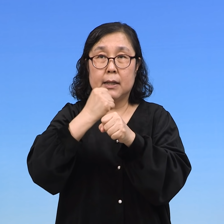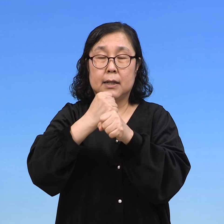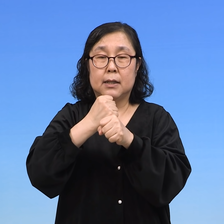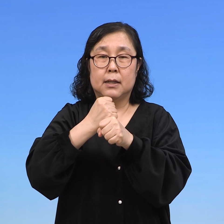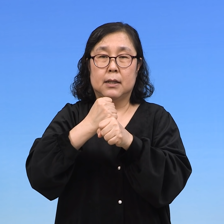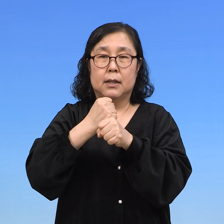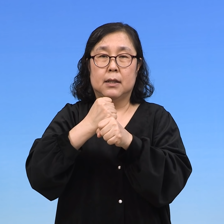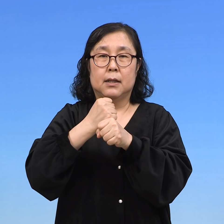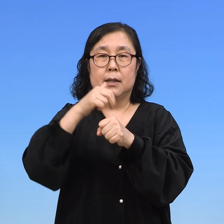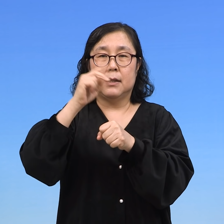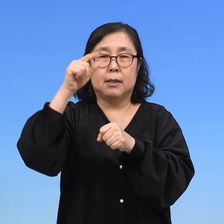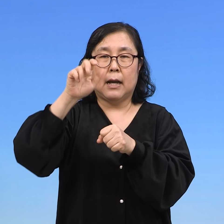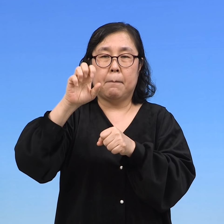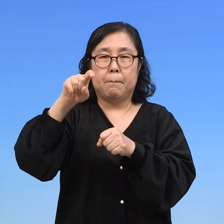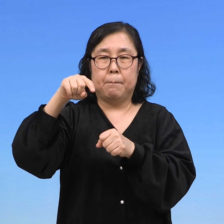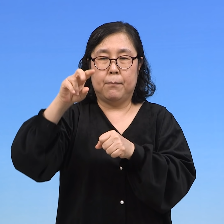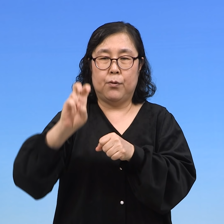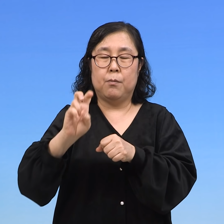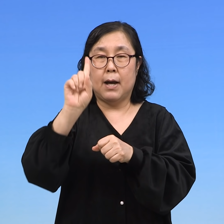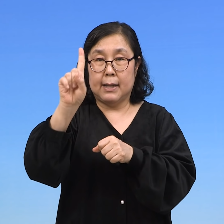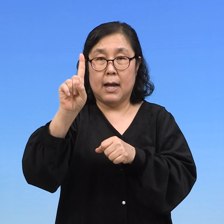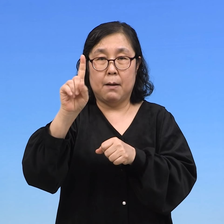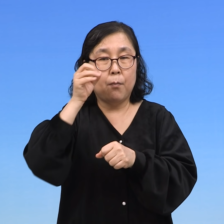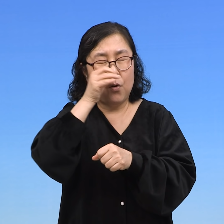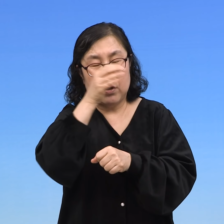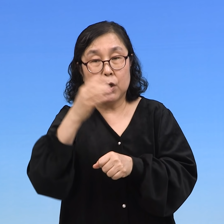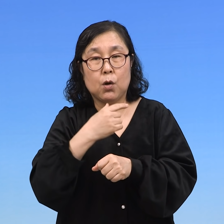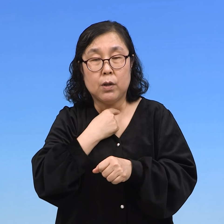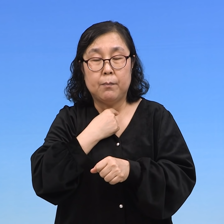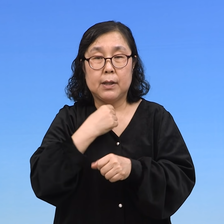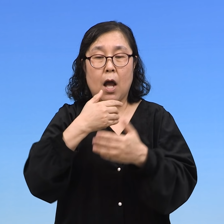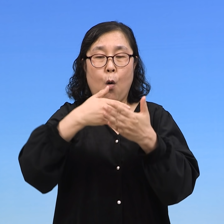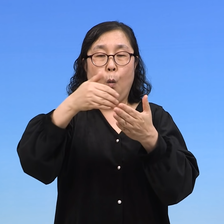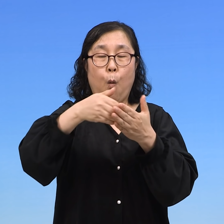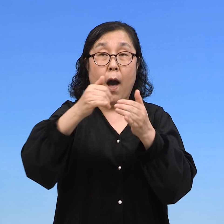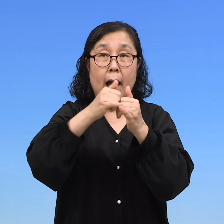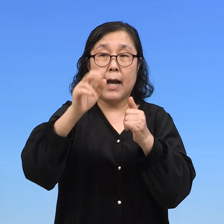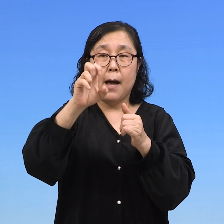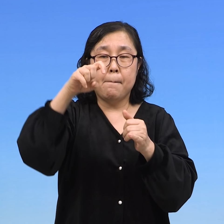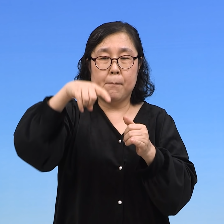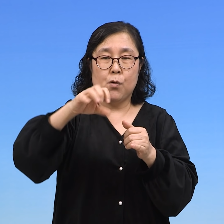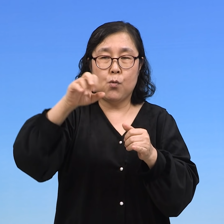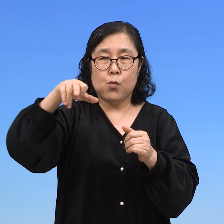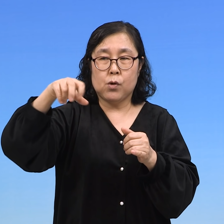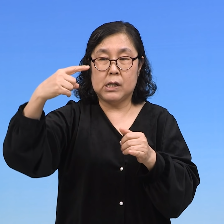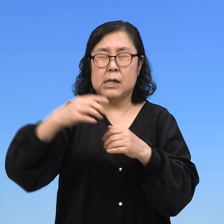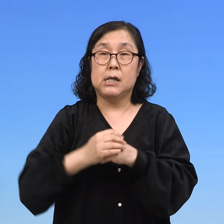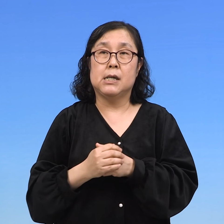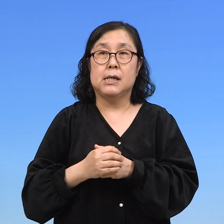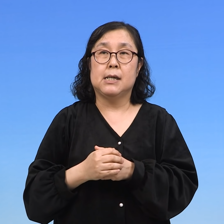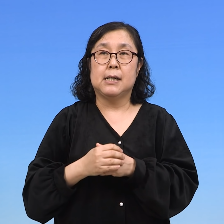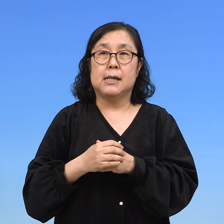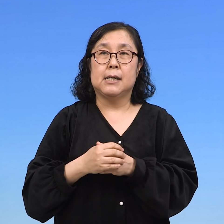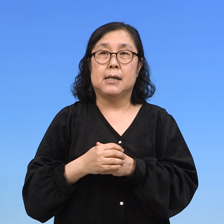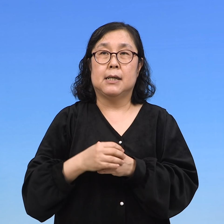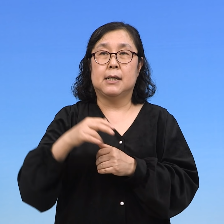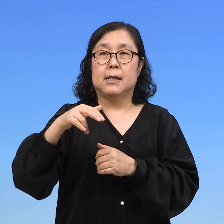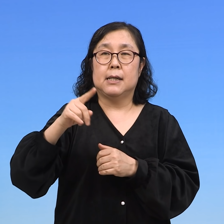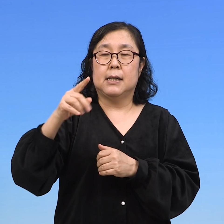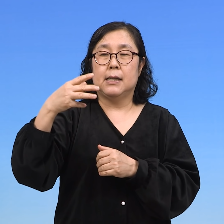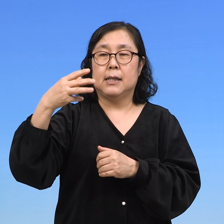작품 하나를 제가 보여드리려고 하는데요 여러분 그 뭉크라는 분 아시죠? 미술의 뭉크 절규라는